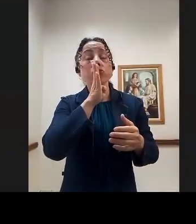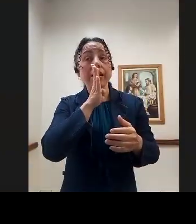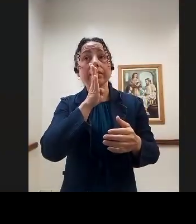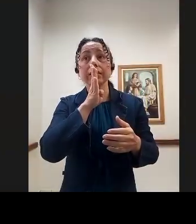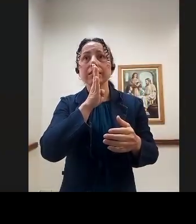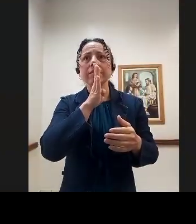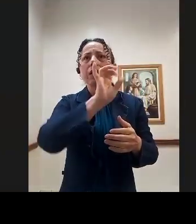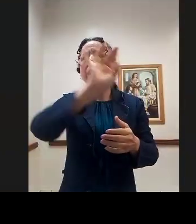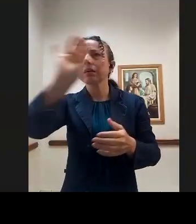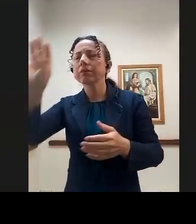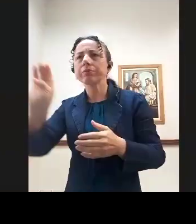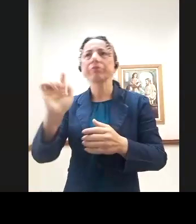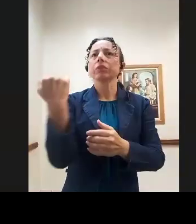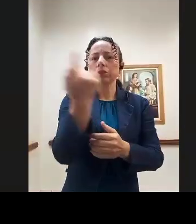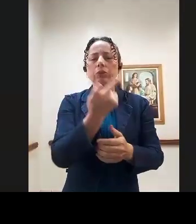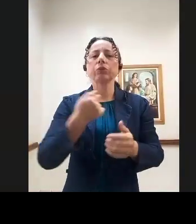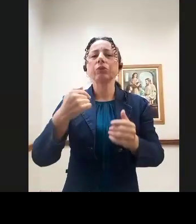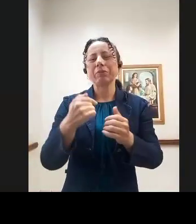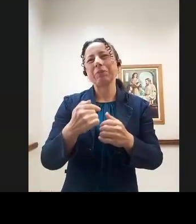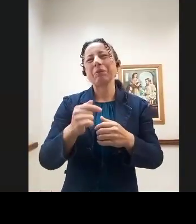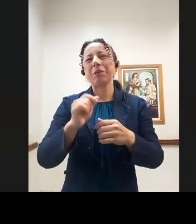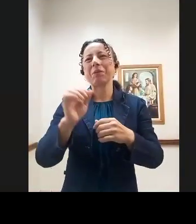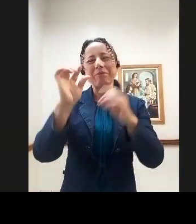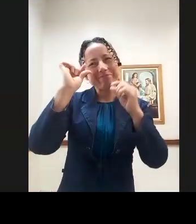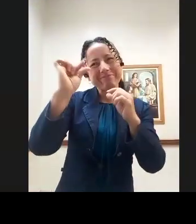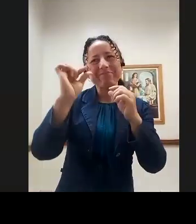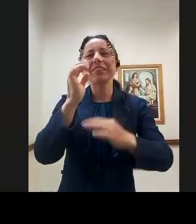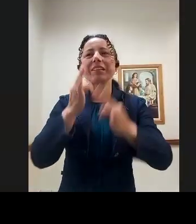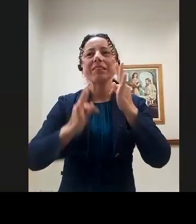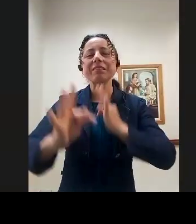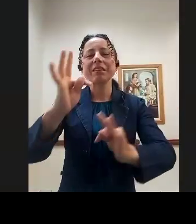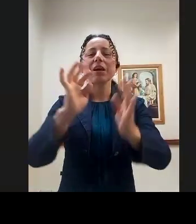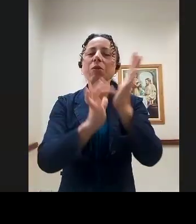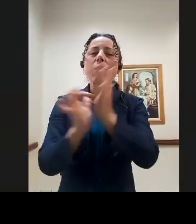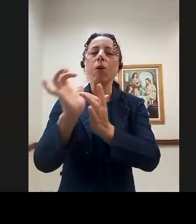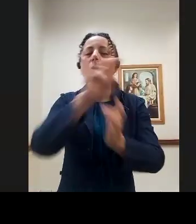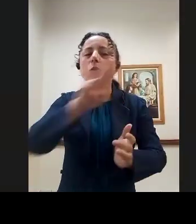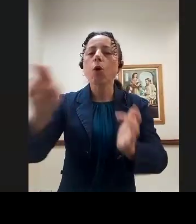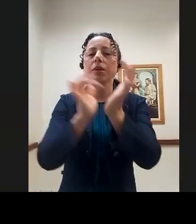meu coração. E é esse pequeno testemunho que eu gostaria de compartilhar em nome de Jesus Cristo. Amém.